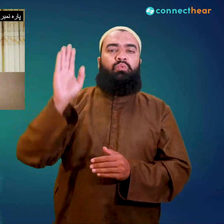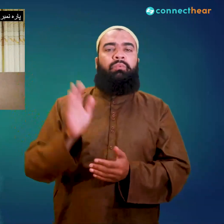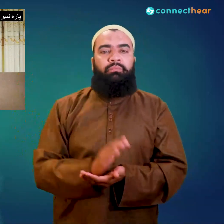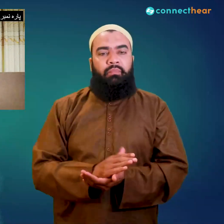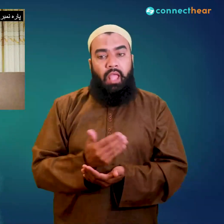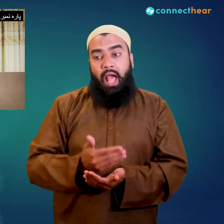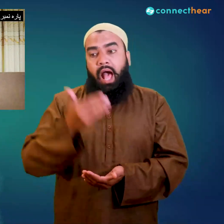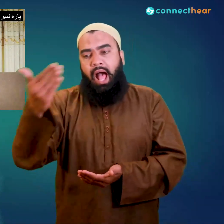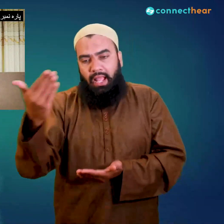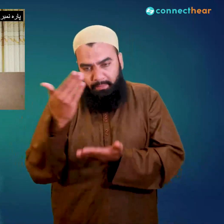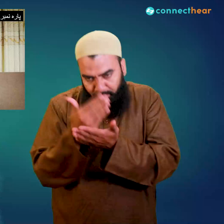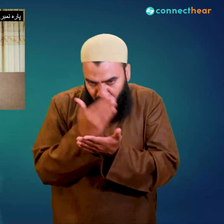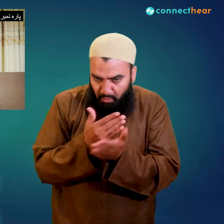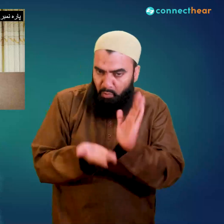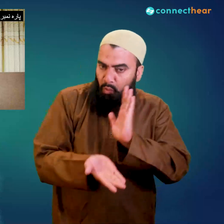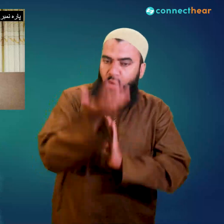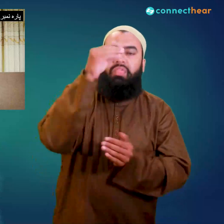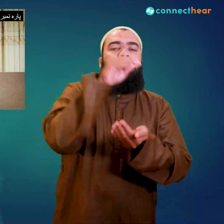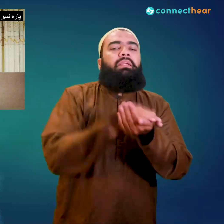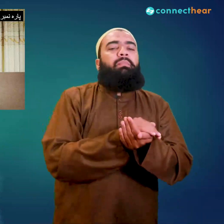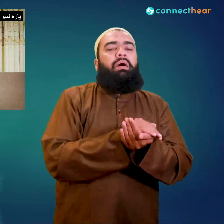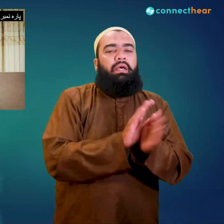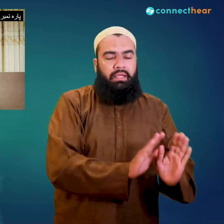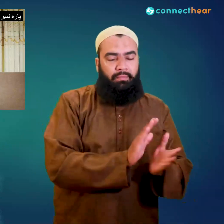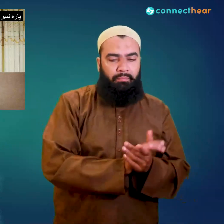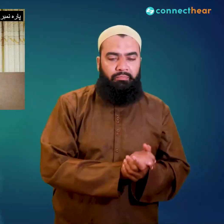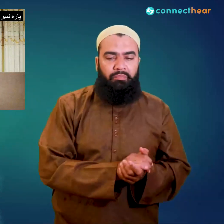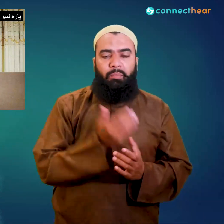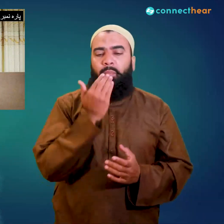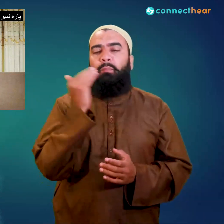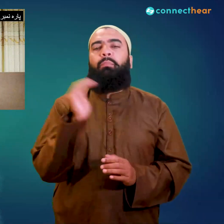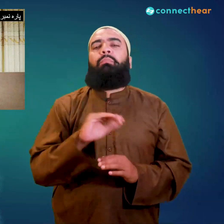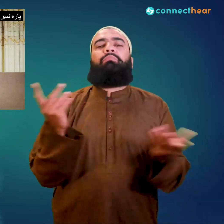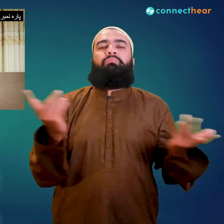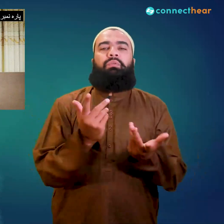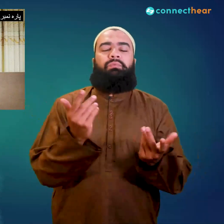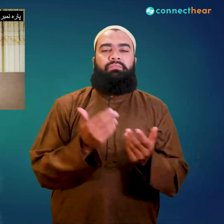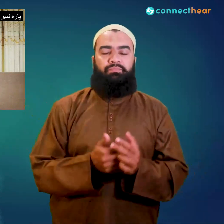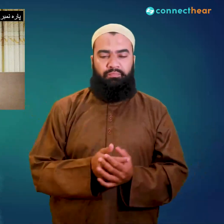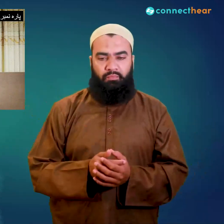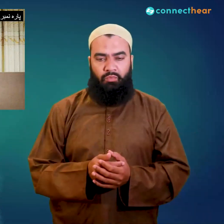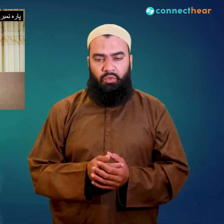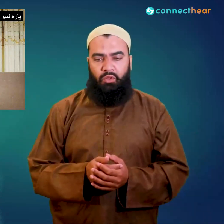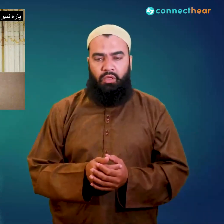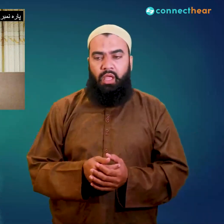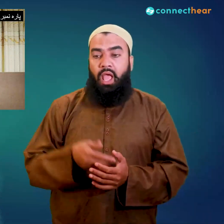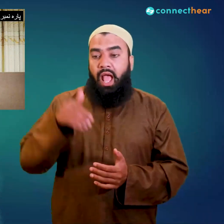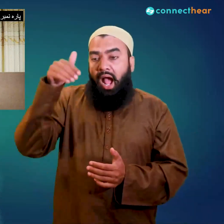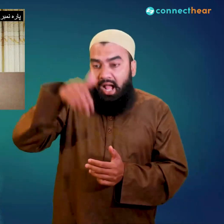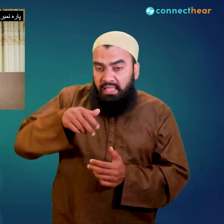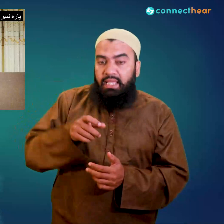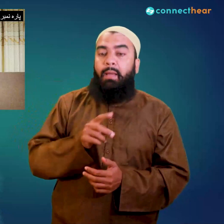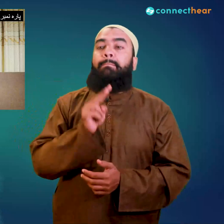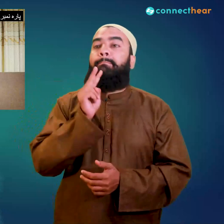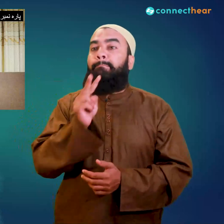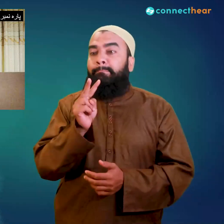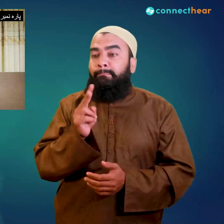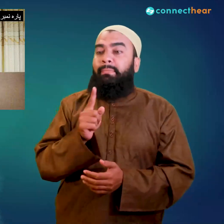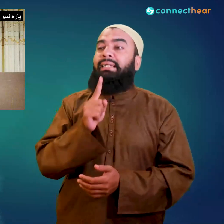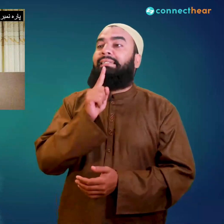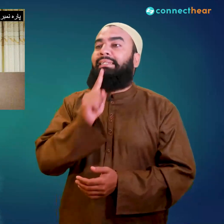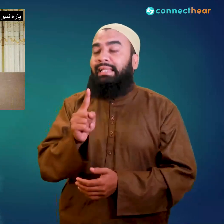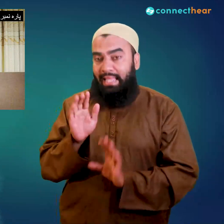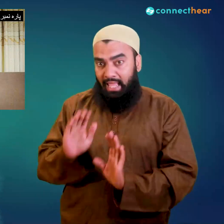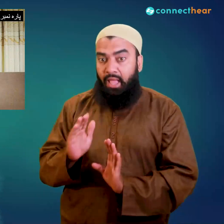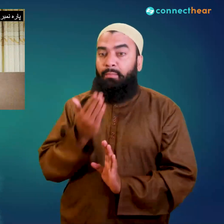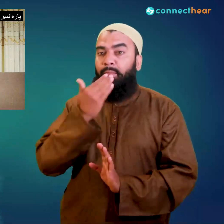عذر سامنے آ جائے گا۔ اب یہاں یہ مسئلہ بیان کیا گیا کہ کسی شرعی مصلحت کی بنا پر تدبیر